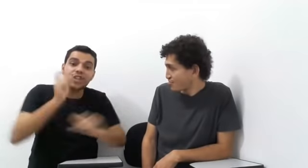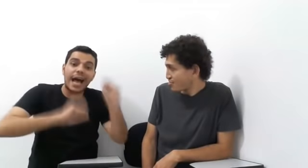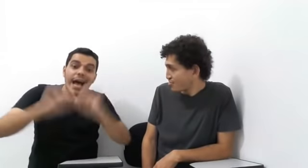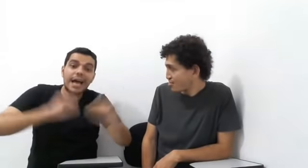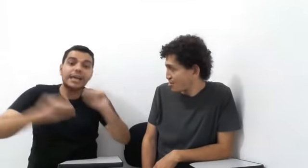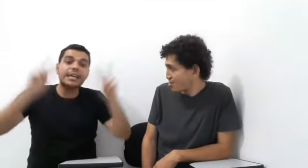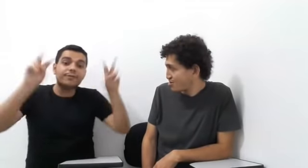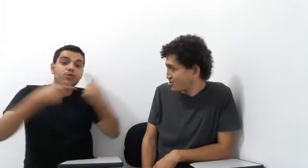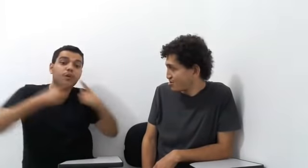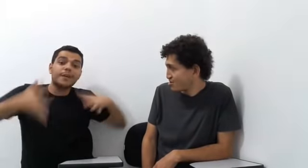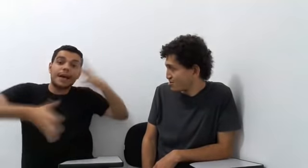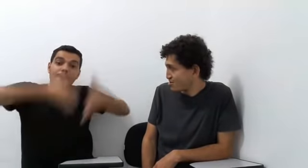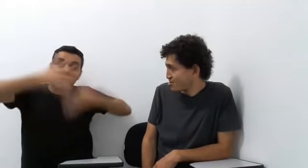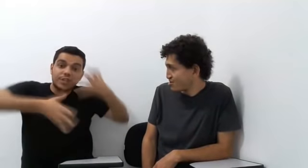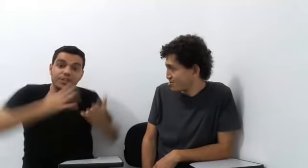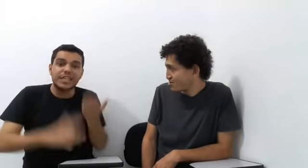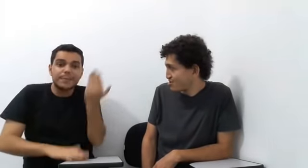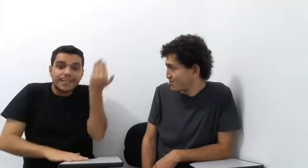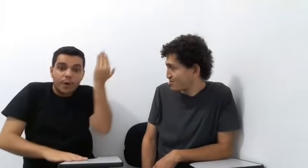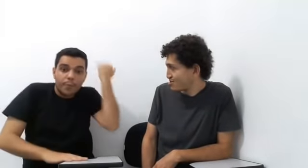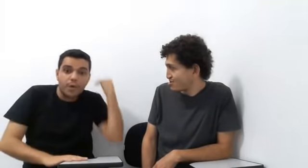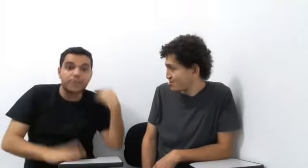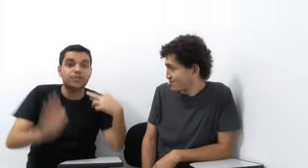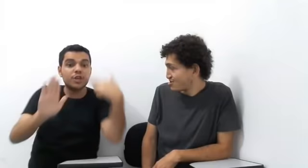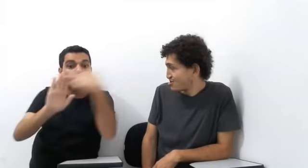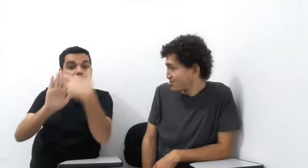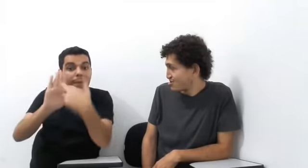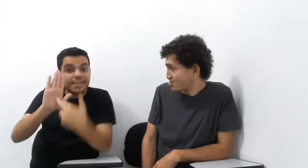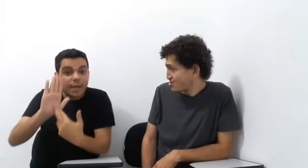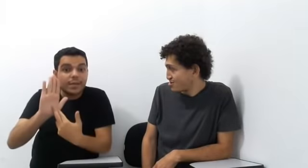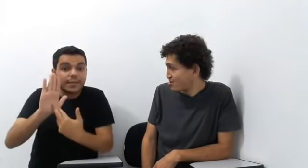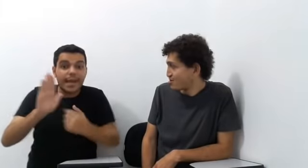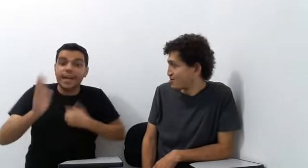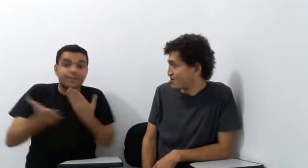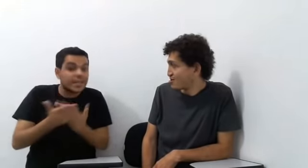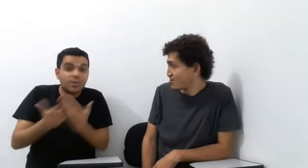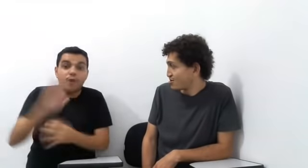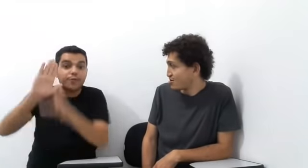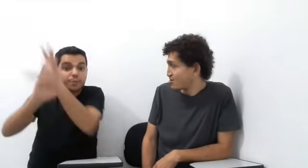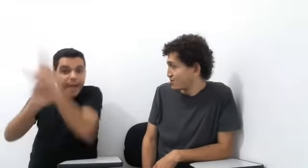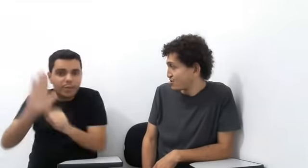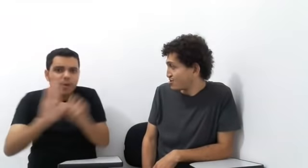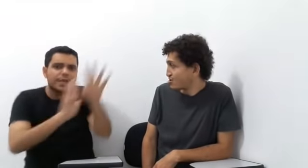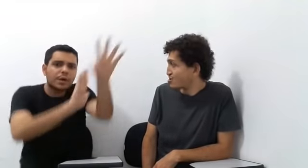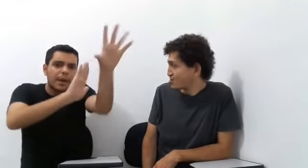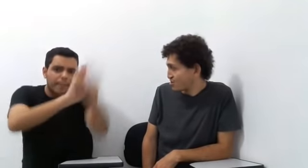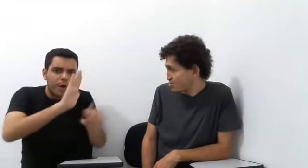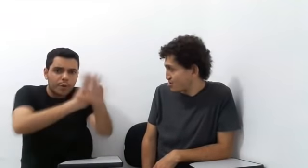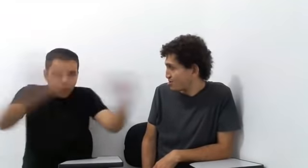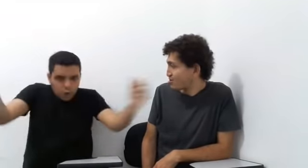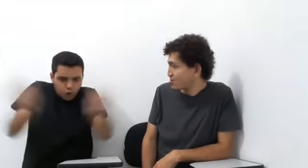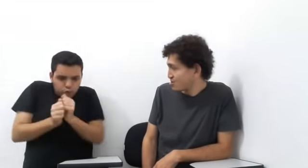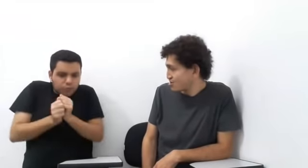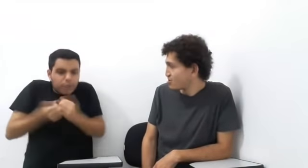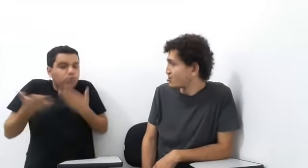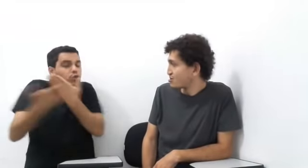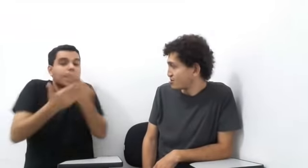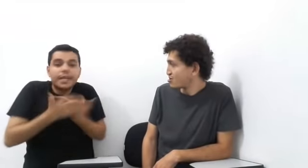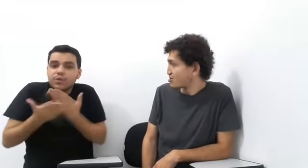já livros sobre gramática de Libras, é um pouco antigo, mas tem umas regras, faz igual eu fiz, pega um pouquinho, junta tudo e estuda.